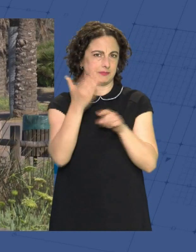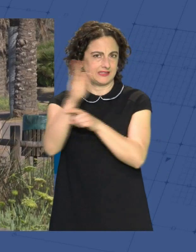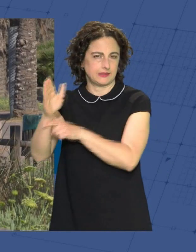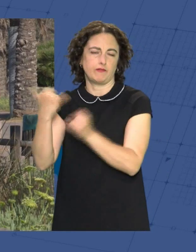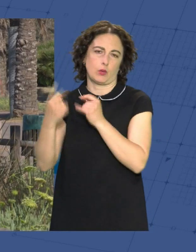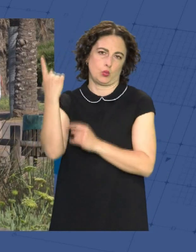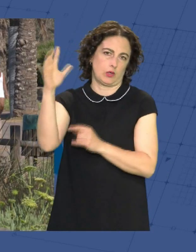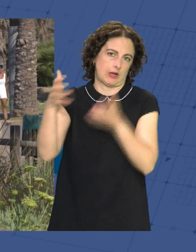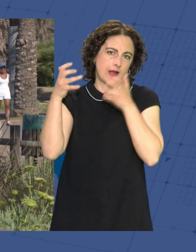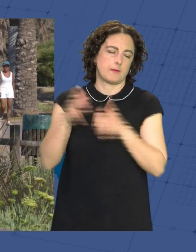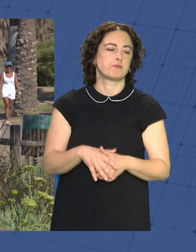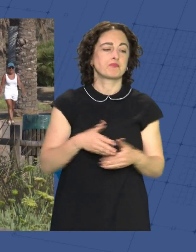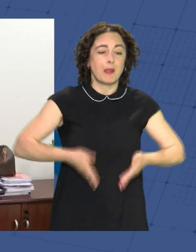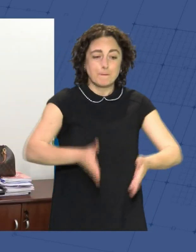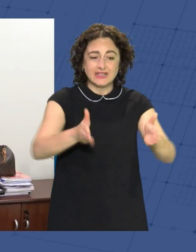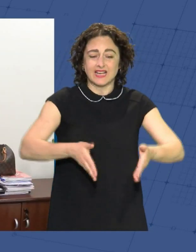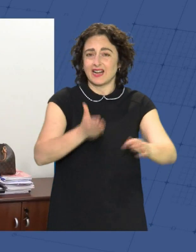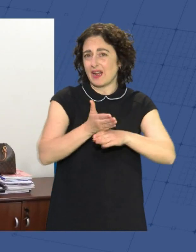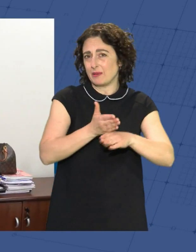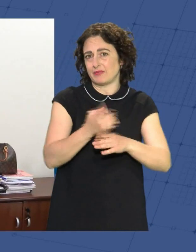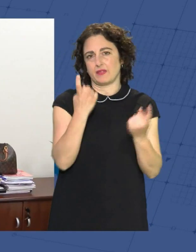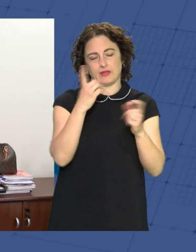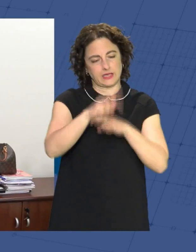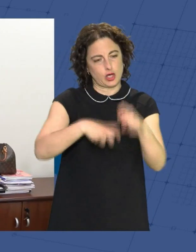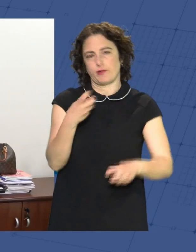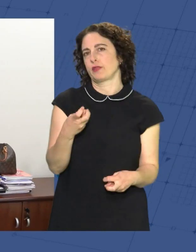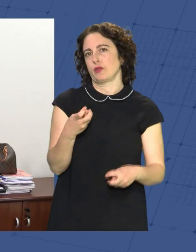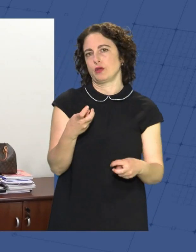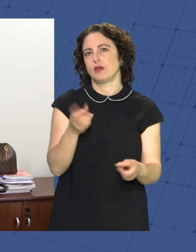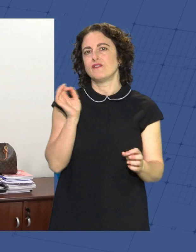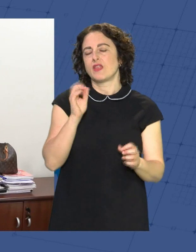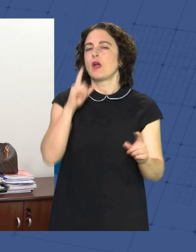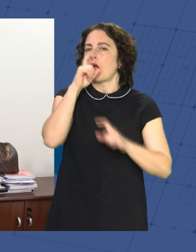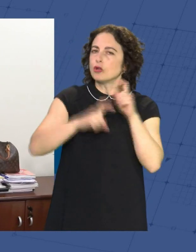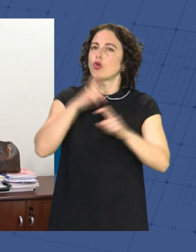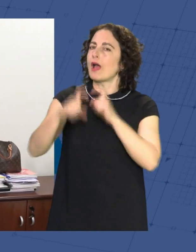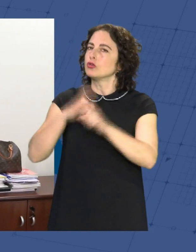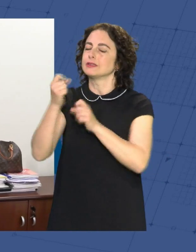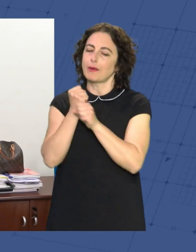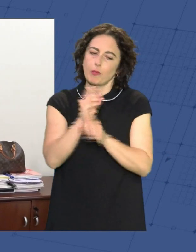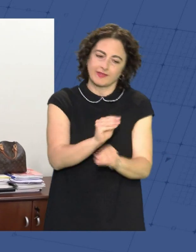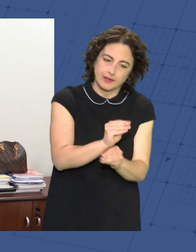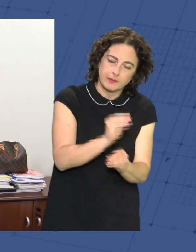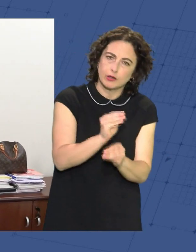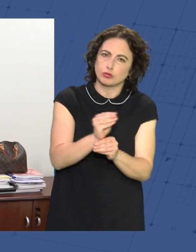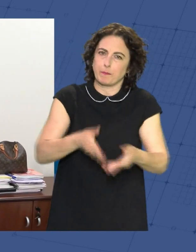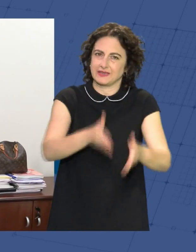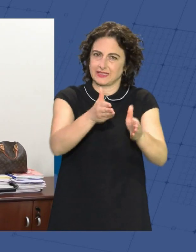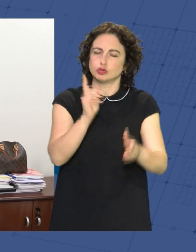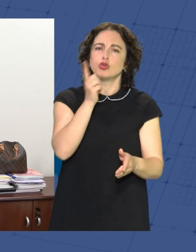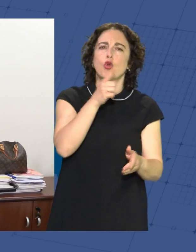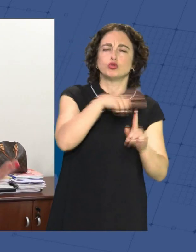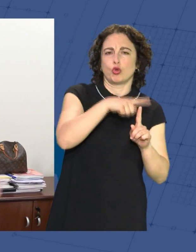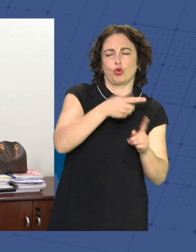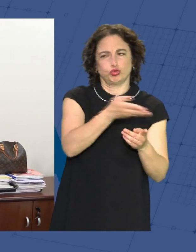pasarelas que necesitaban una renovación. Es verdad que todos los años hacemos trabajos de mantenimiento en todas las pasarelas, no solamente en las